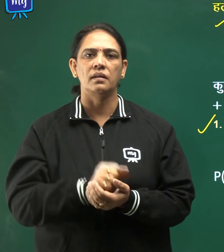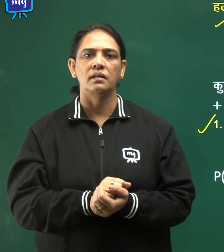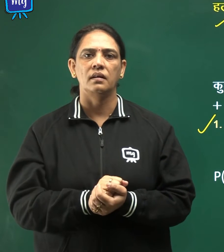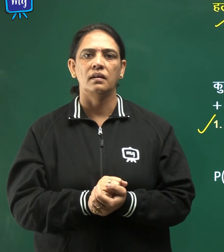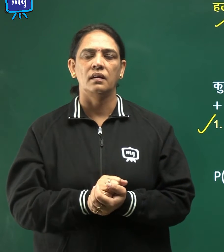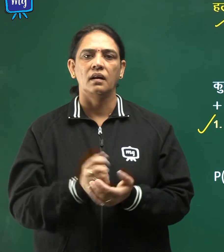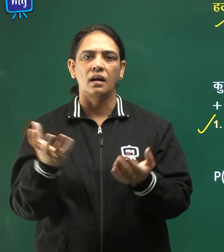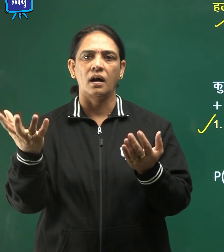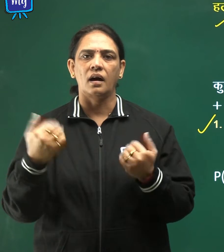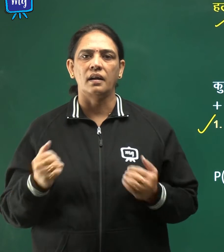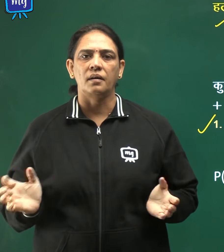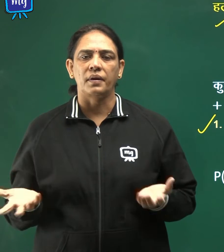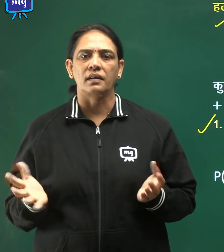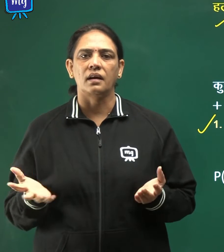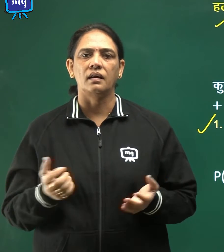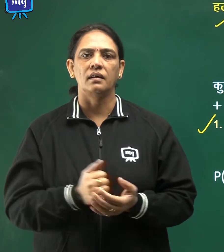आने की